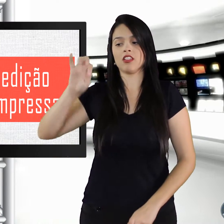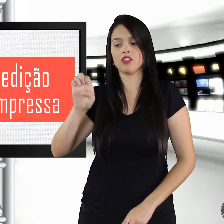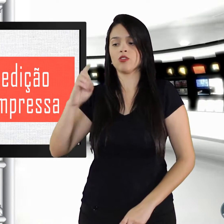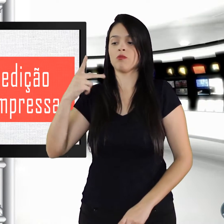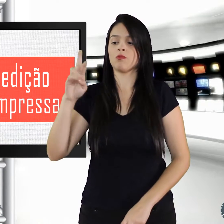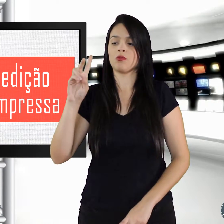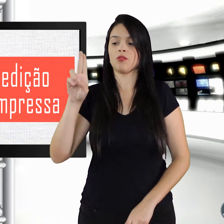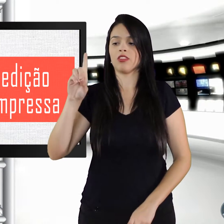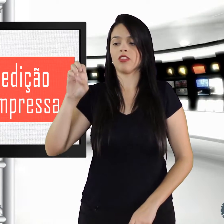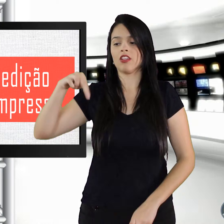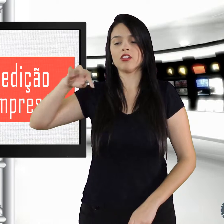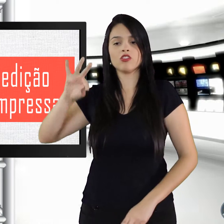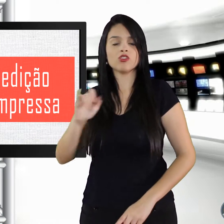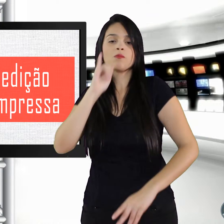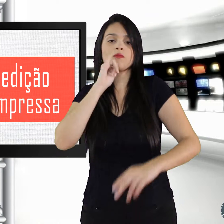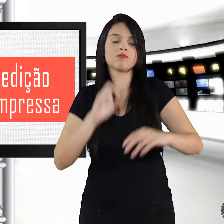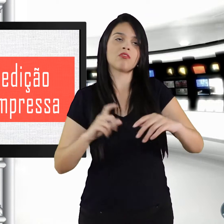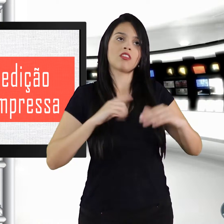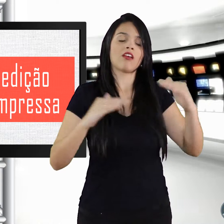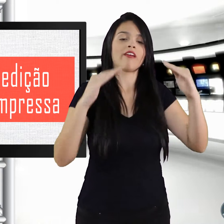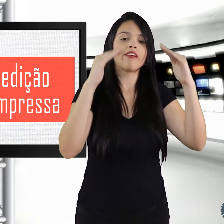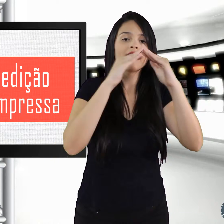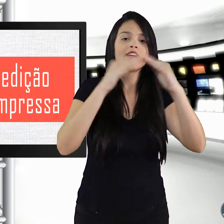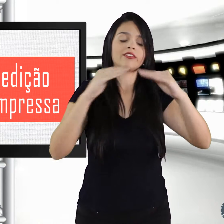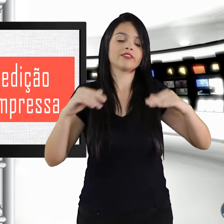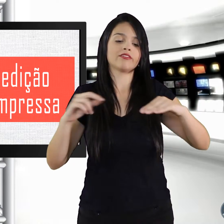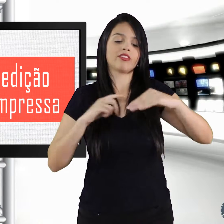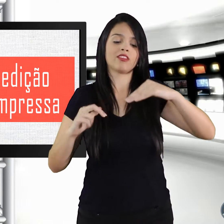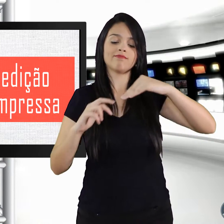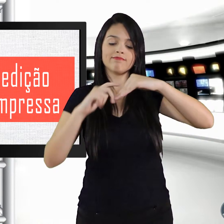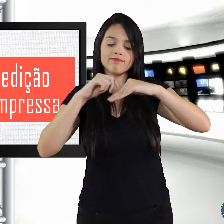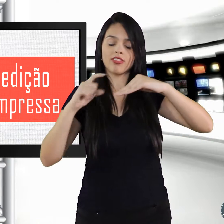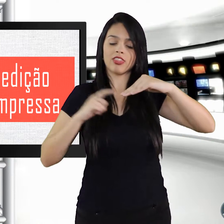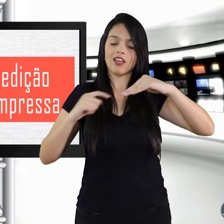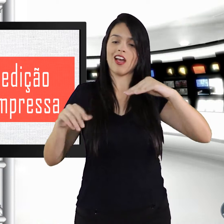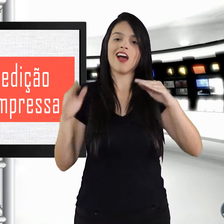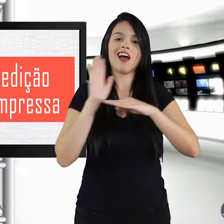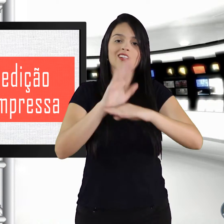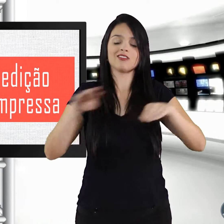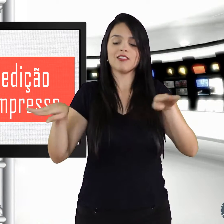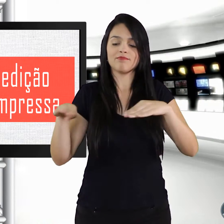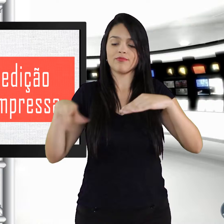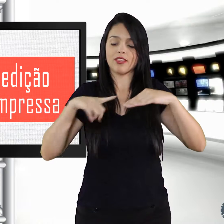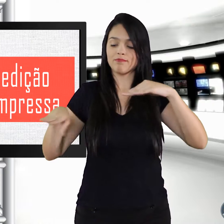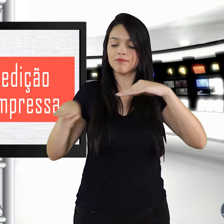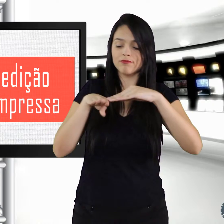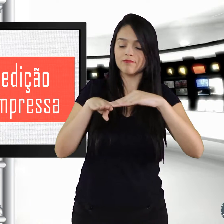dos degraus existentes nas residências, estabelecimentos comerciais, escolas, hospitais e demais localidades.